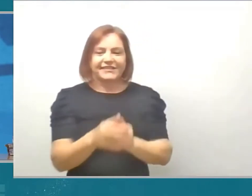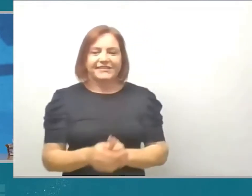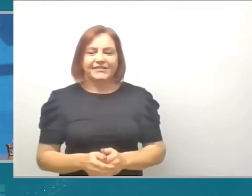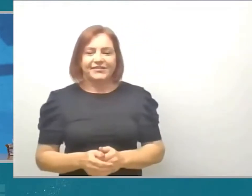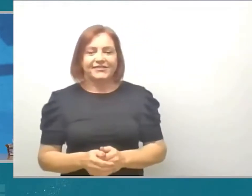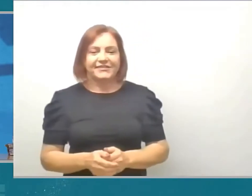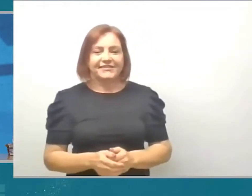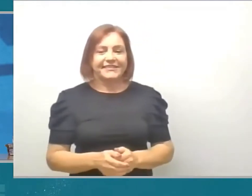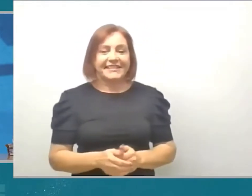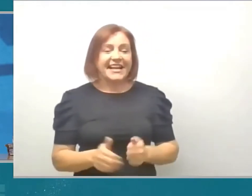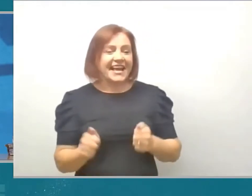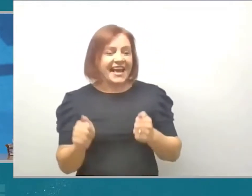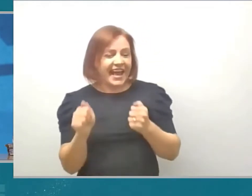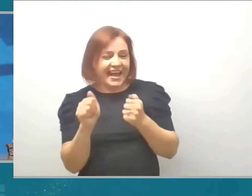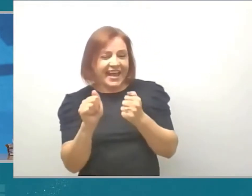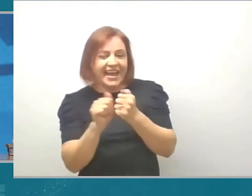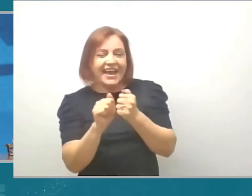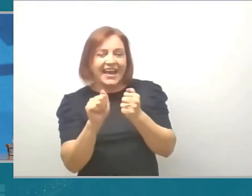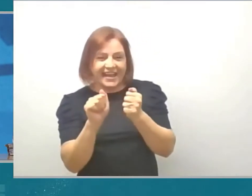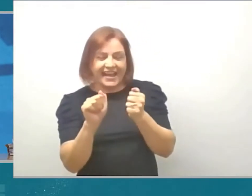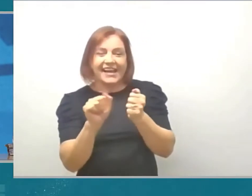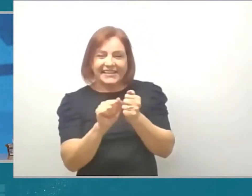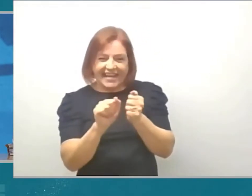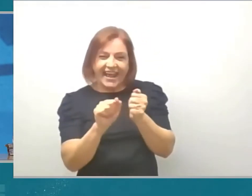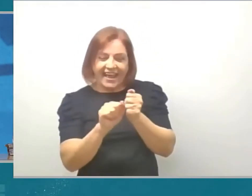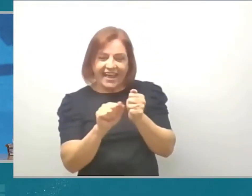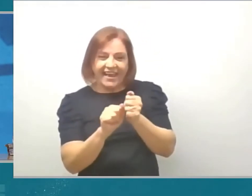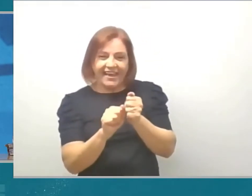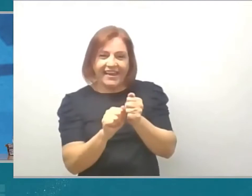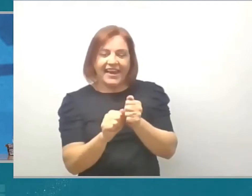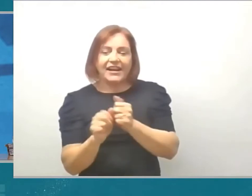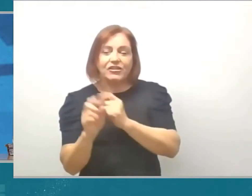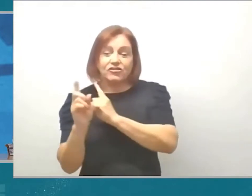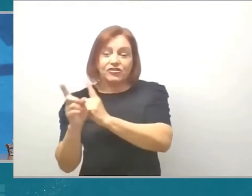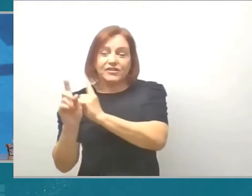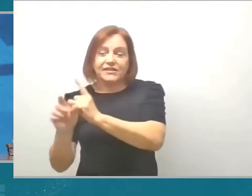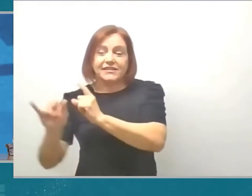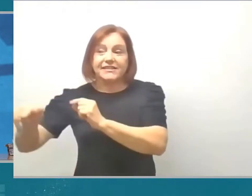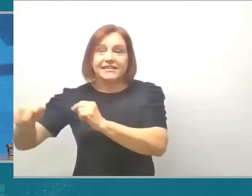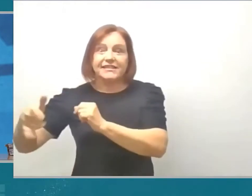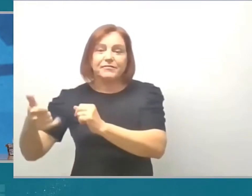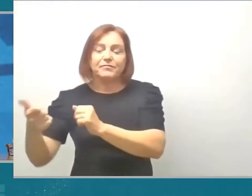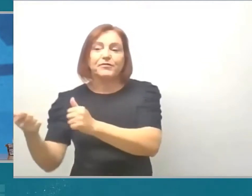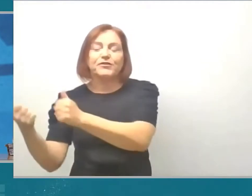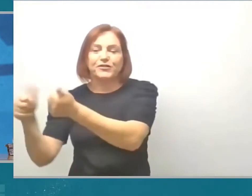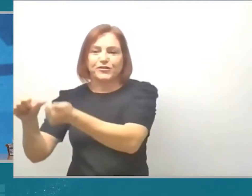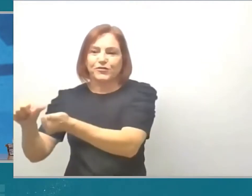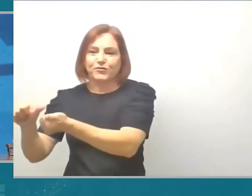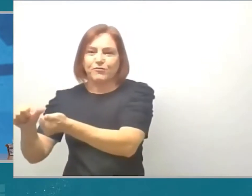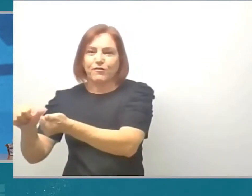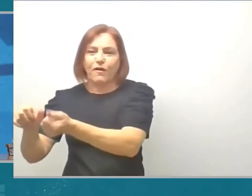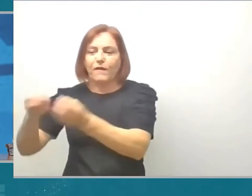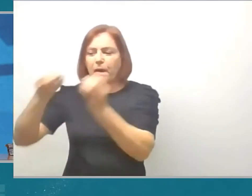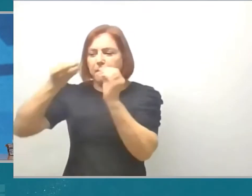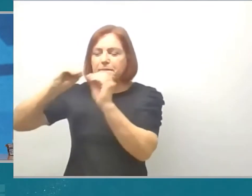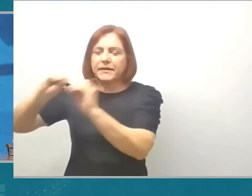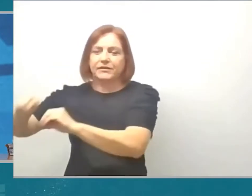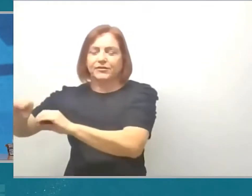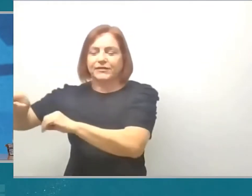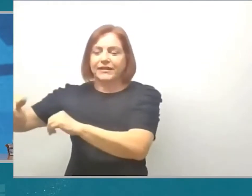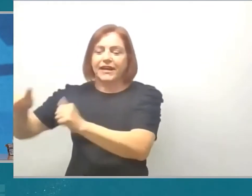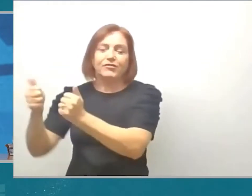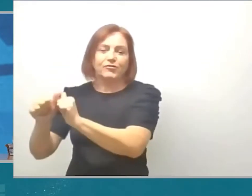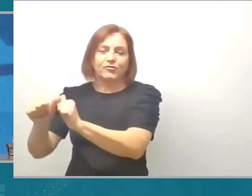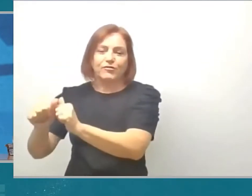mas quando ele viu Jesus, que era o Cordeiro de Deus, eles deixaram João e seguiram o Senhor.